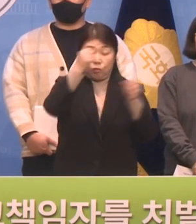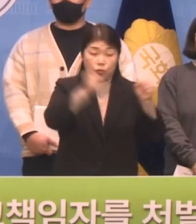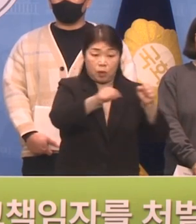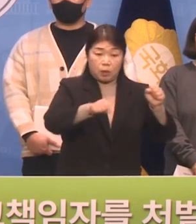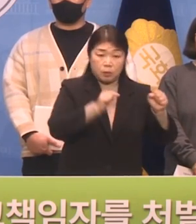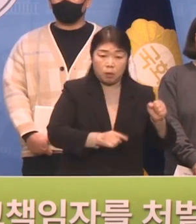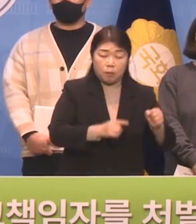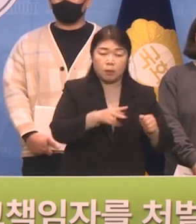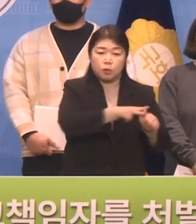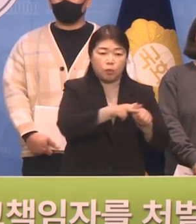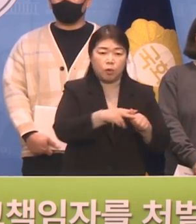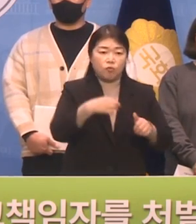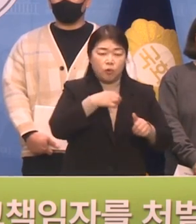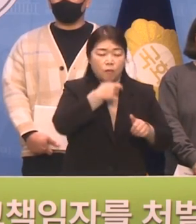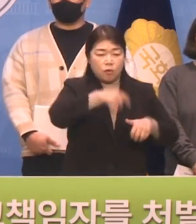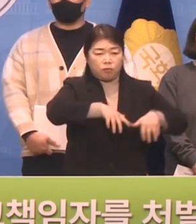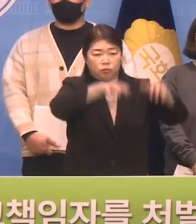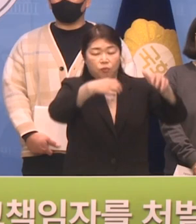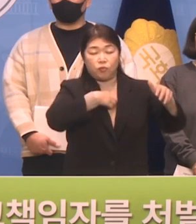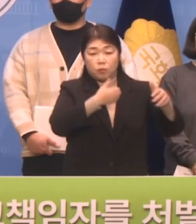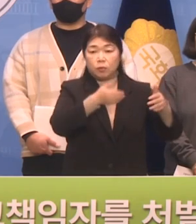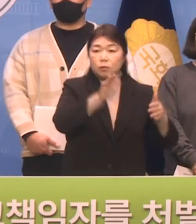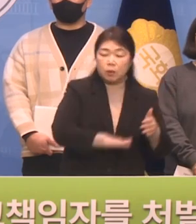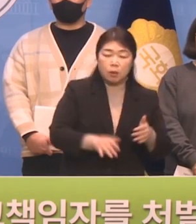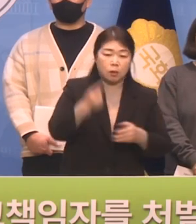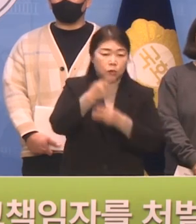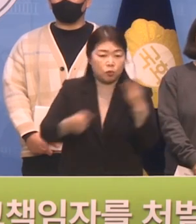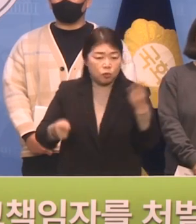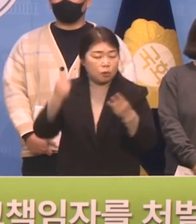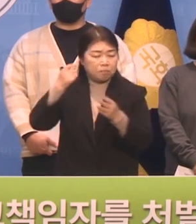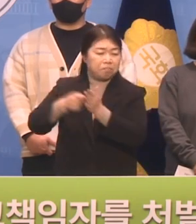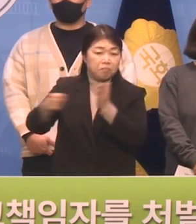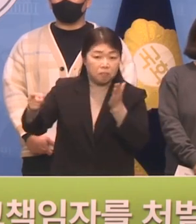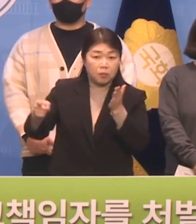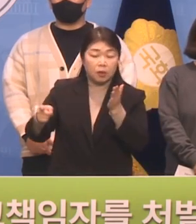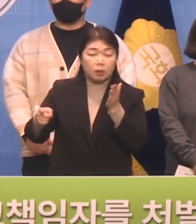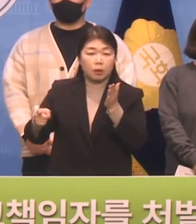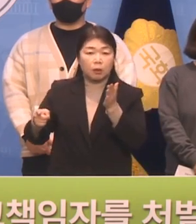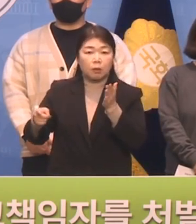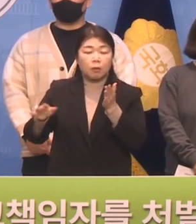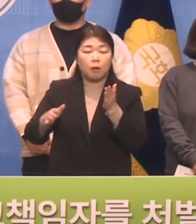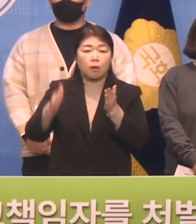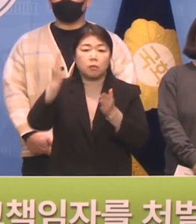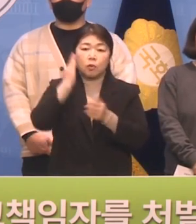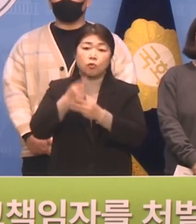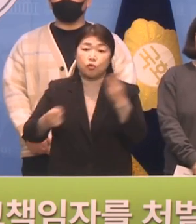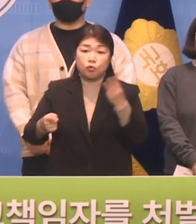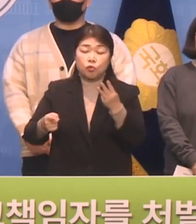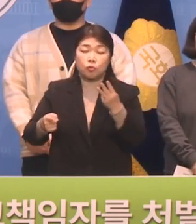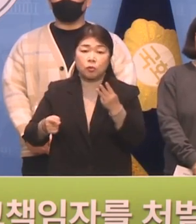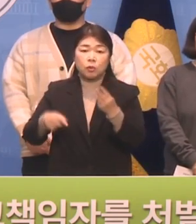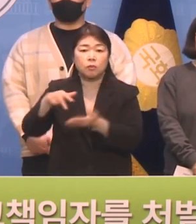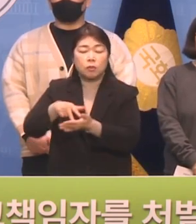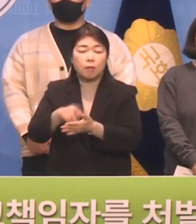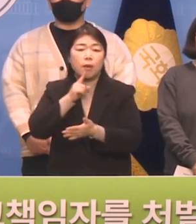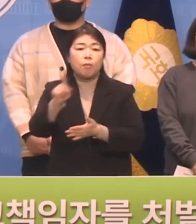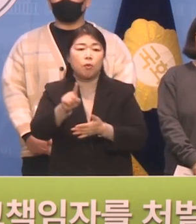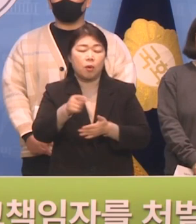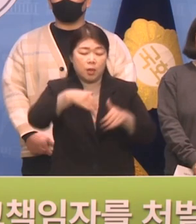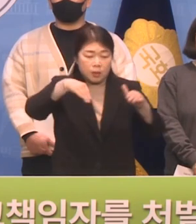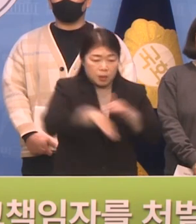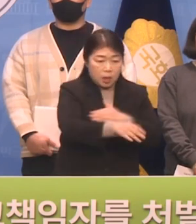경위와 이유도 확인이 필요합니다. 청주시는 지하차도가 충북도 관할이기 때문에 책임이 없다고